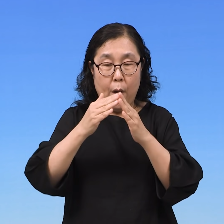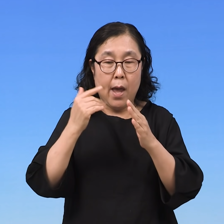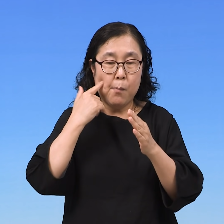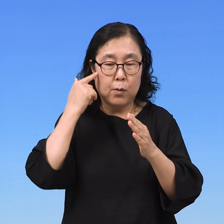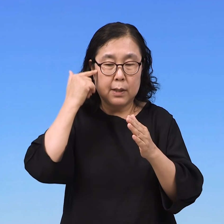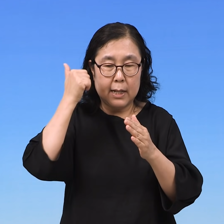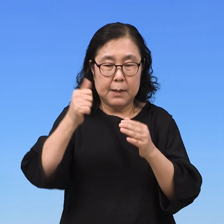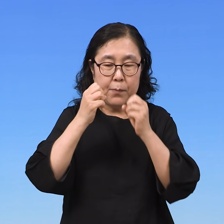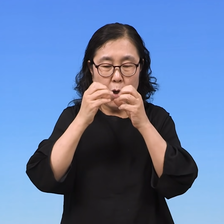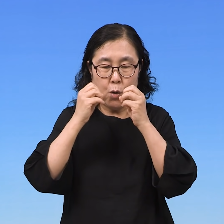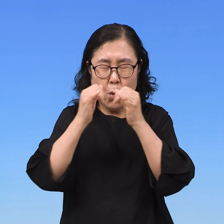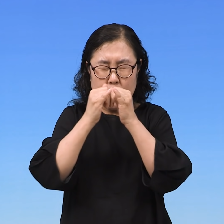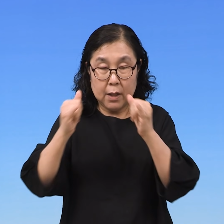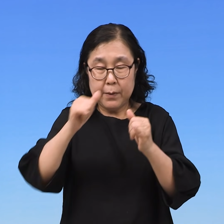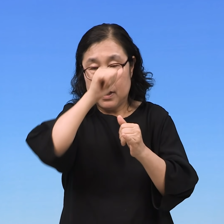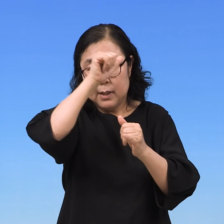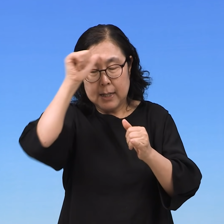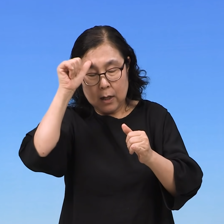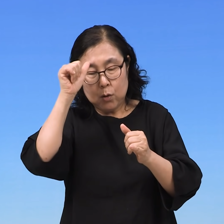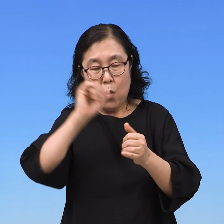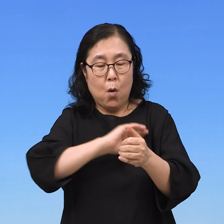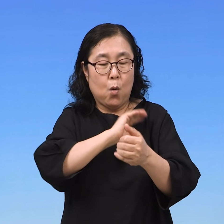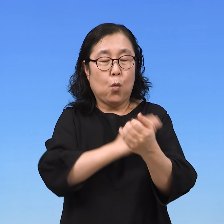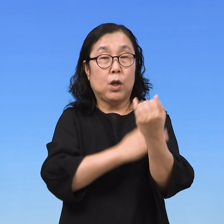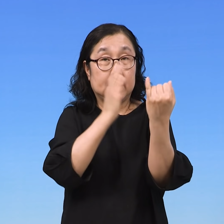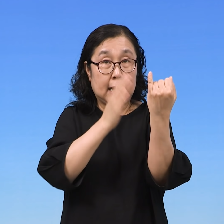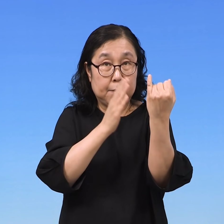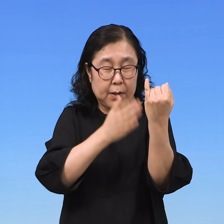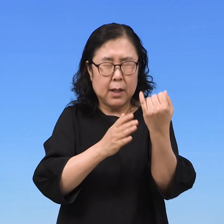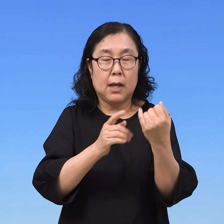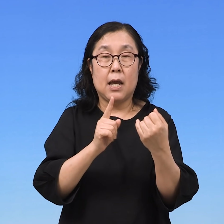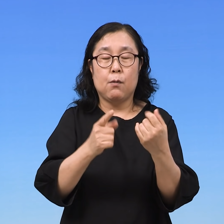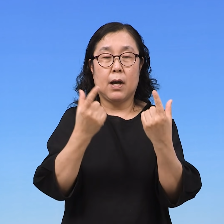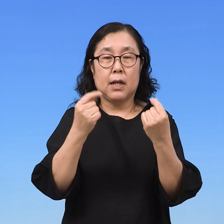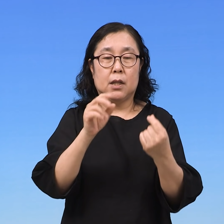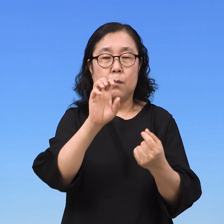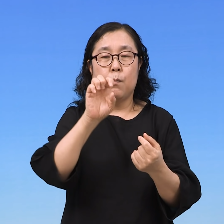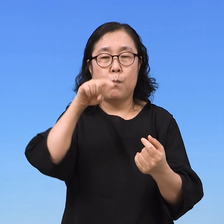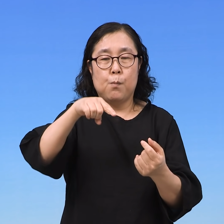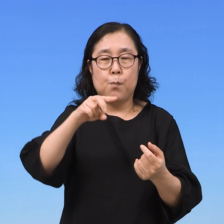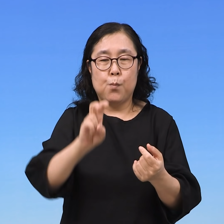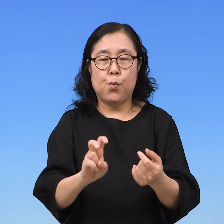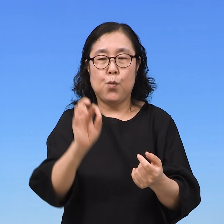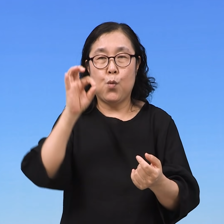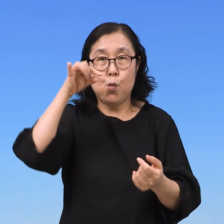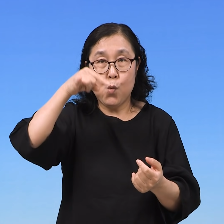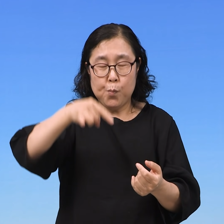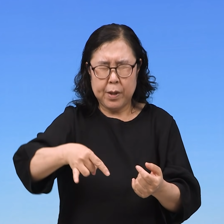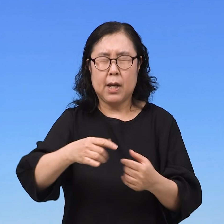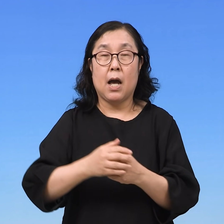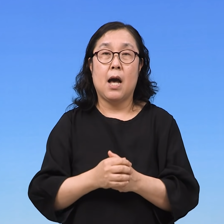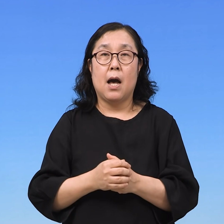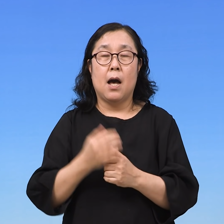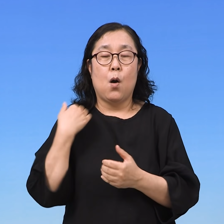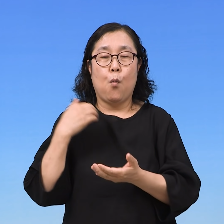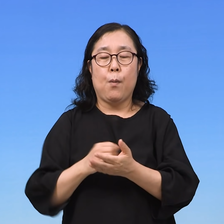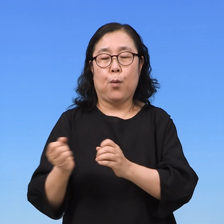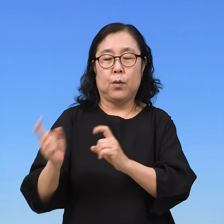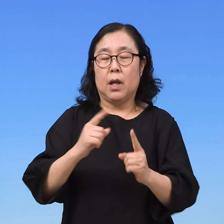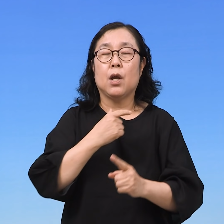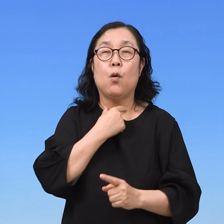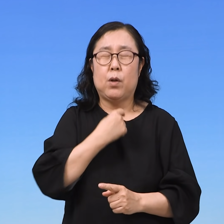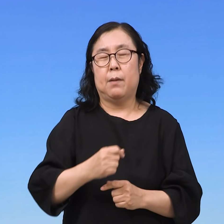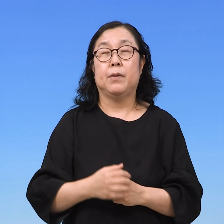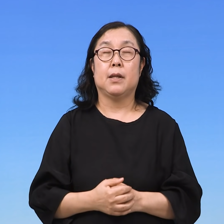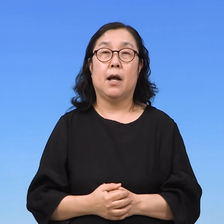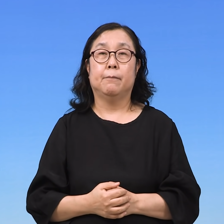한국교회의 권사님들한테, 장로님들한테 이 품위가 회복되기를 바랍니다. 왜 그래? 내가 이래도 내가